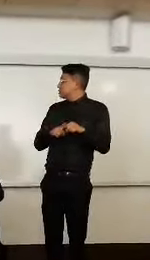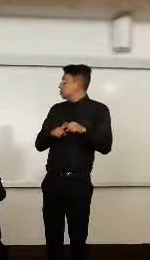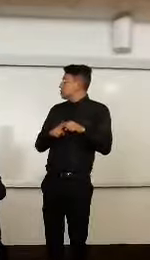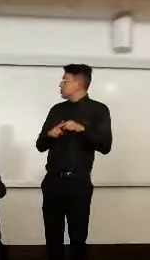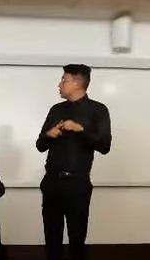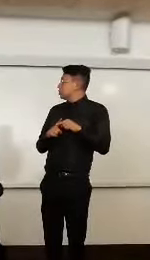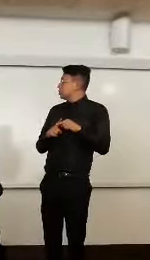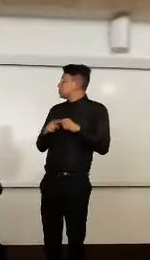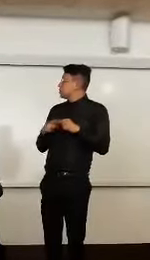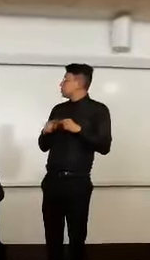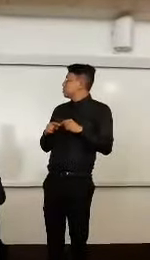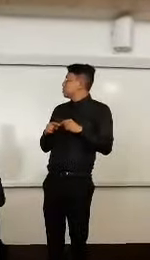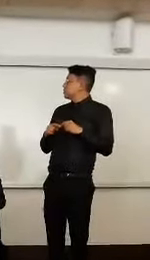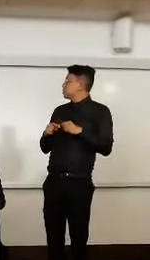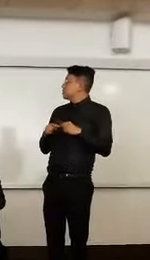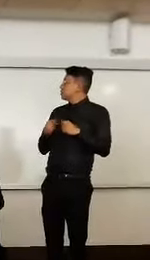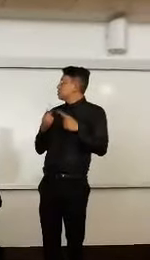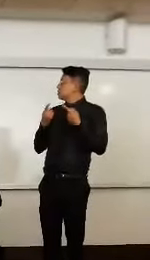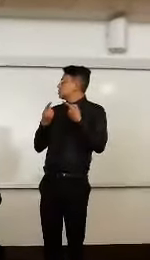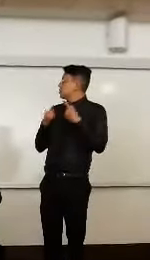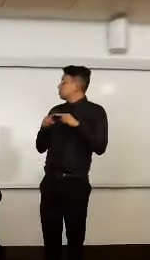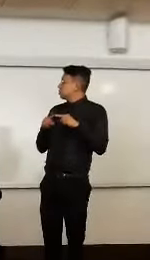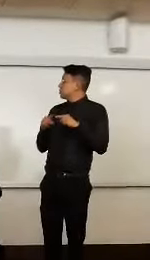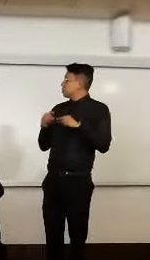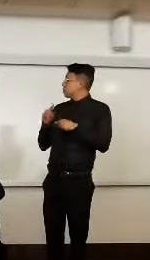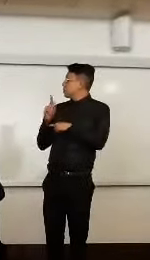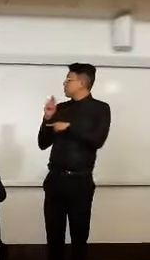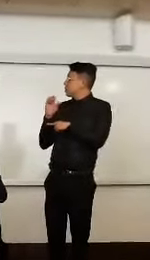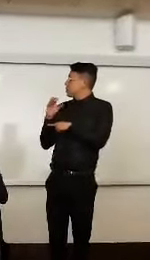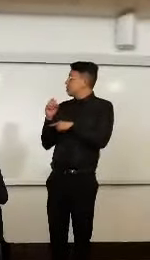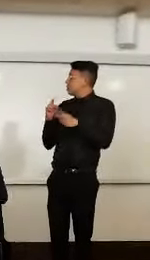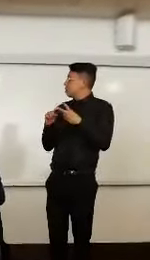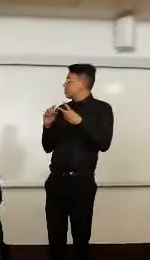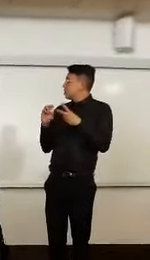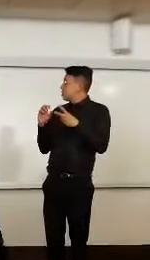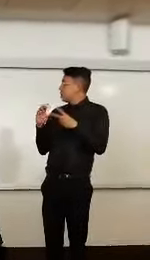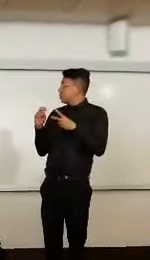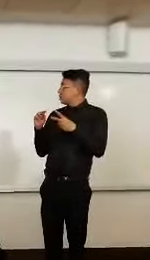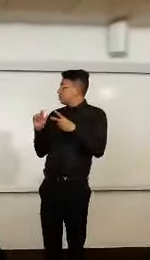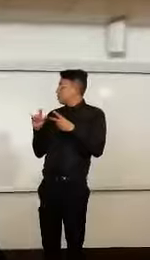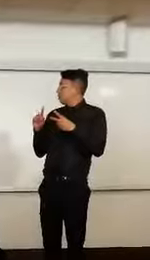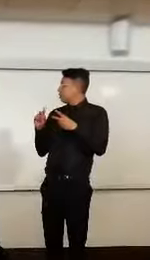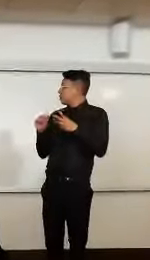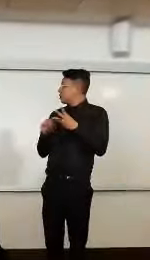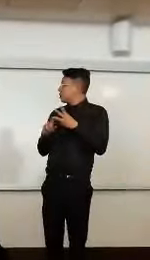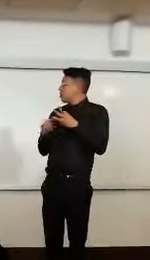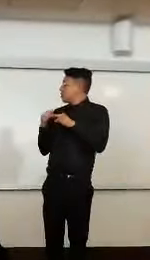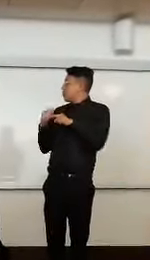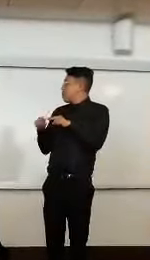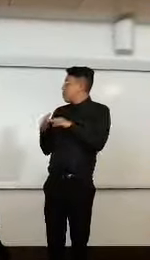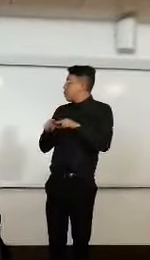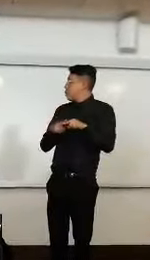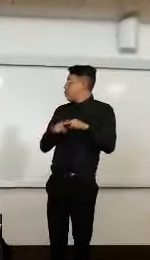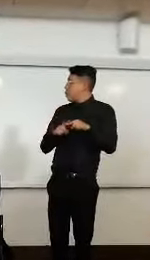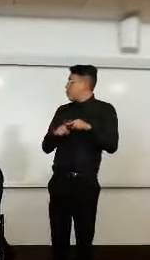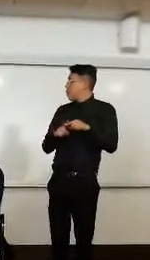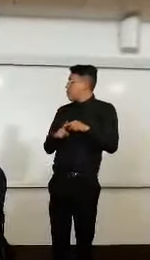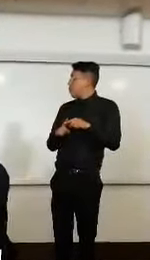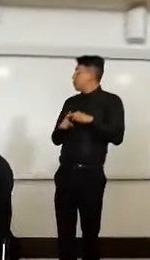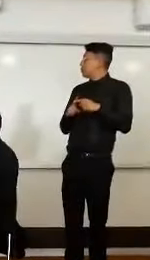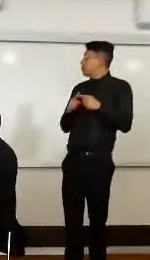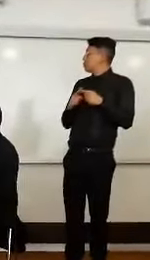Liga Colombiana de Autismo, de FECODIR, de CONALIVI, y de las categorías que quedaron desiertas dentro